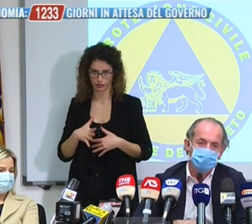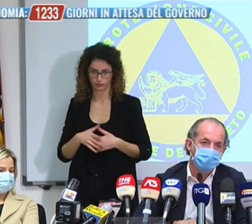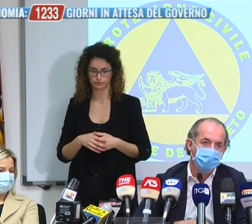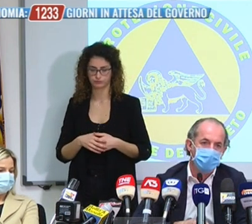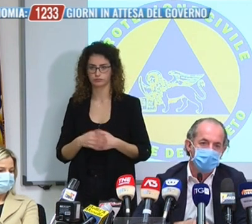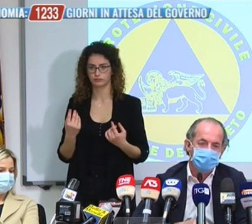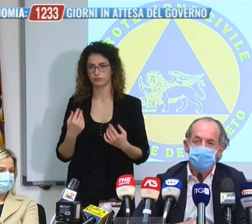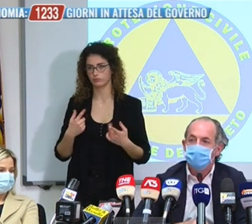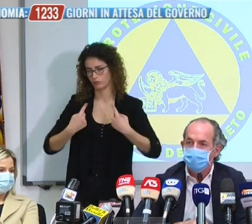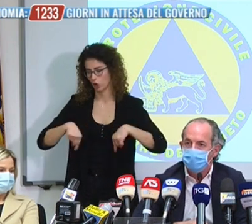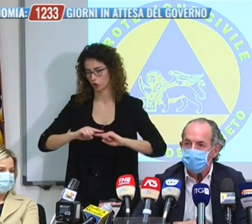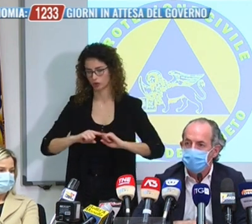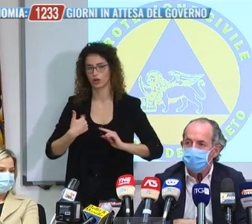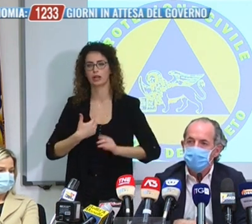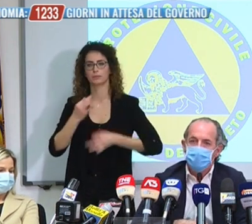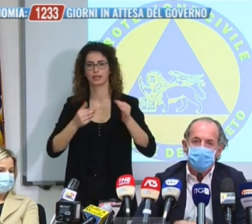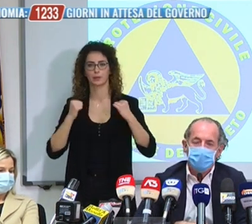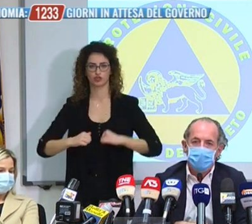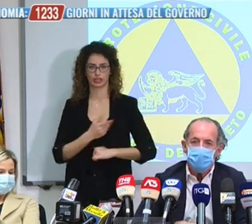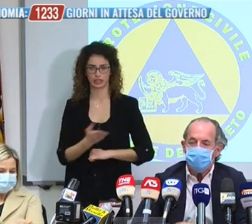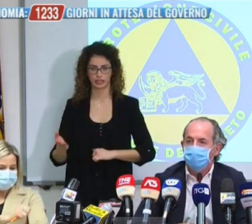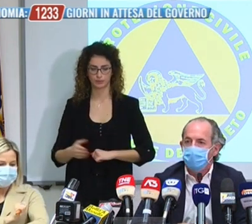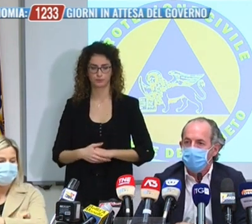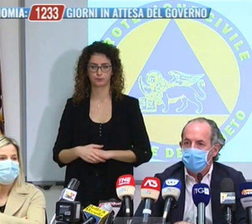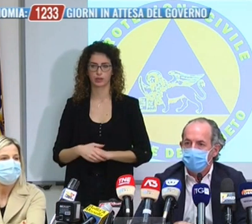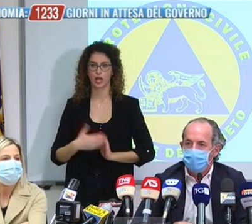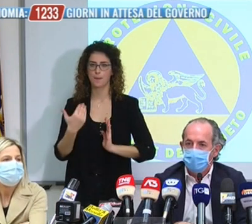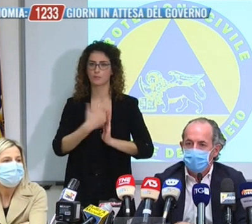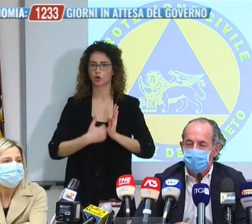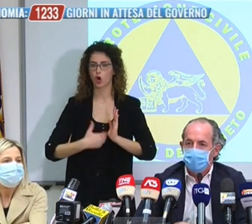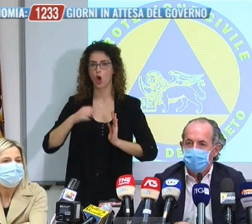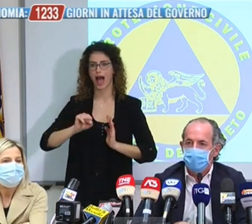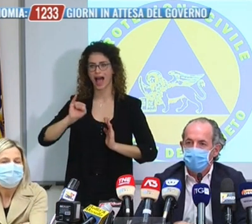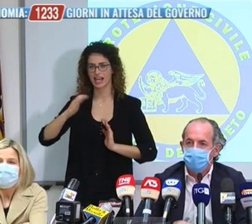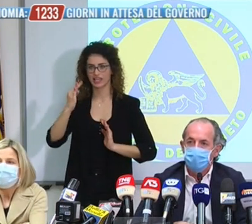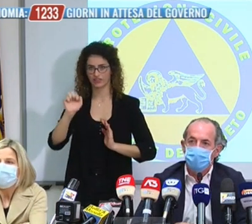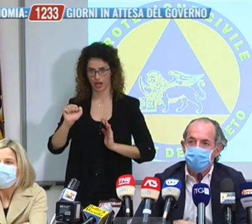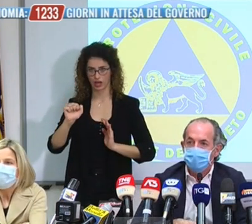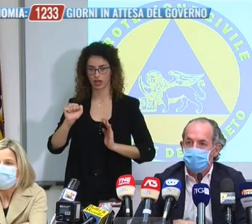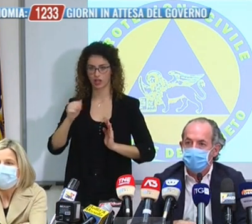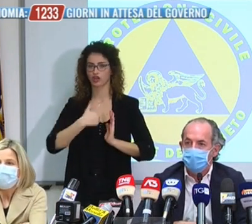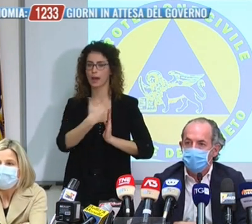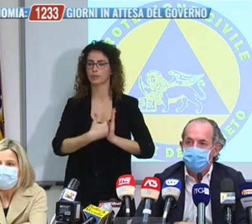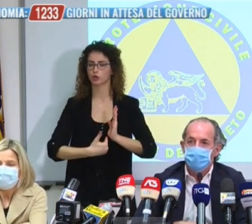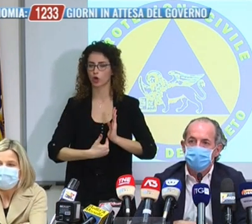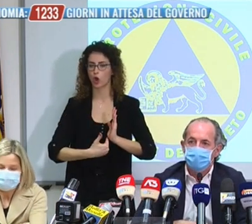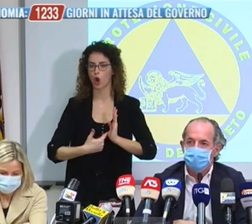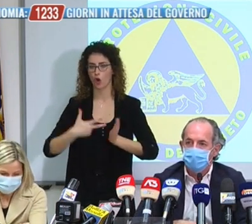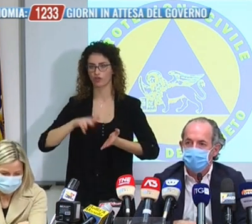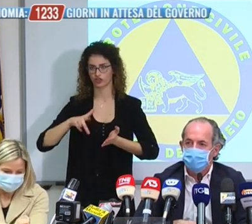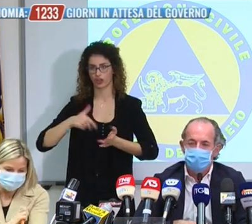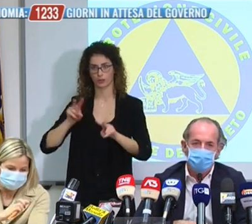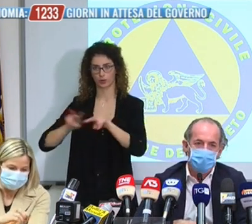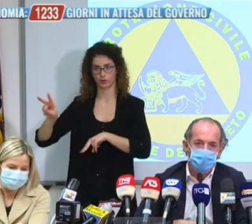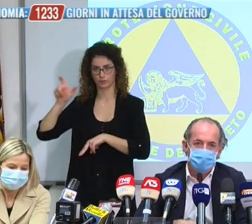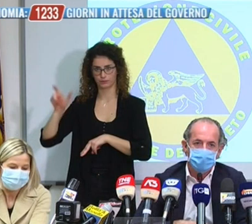nelle nostre riunioni. Spieghiamo ai cittadini che il protocollo AIFA non è altro che un protocollo ufficiale della massima realtà